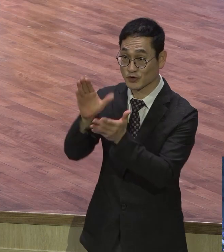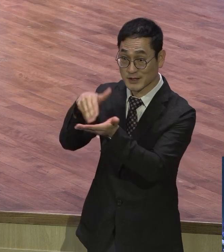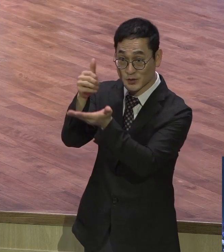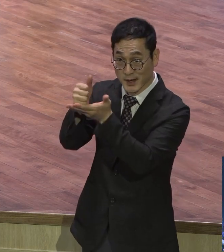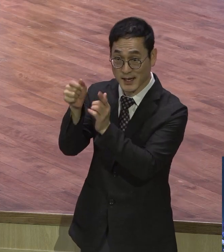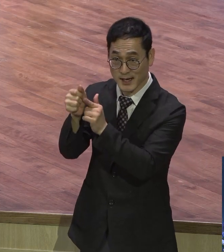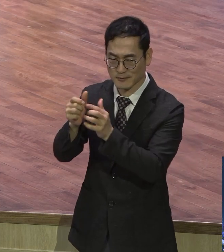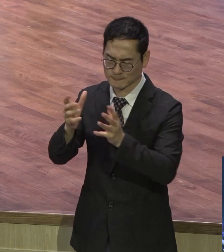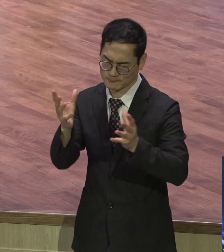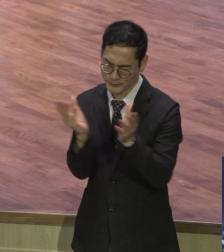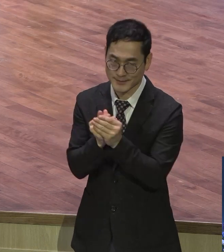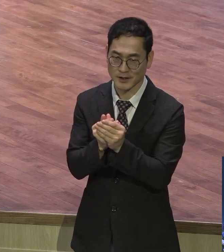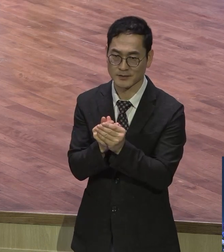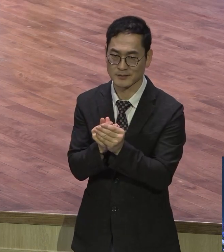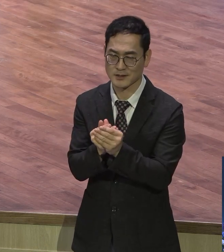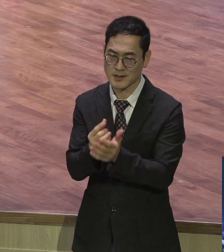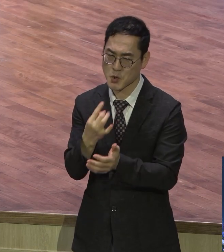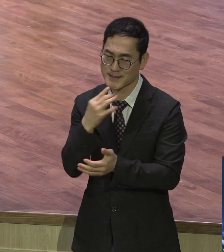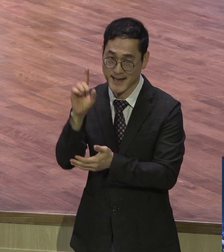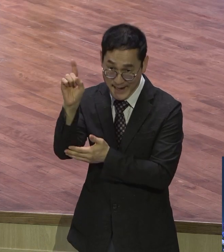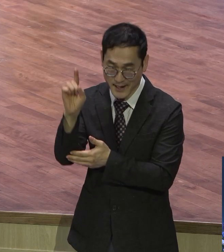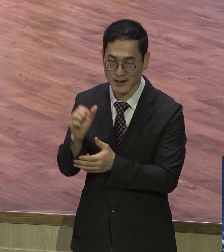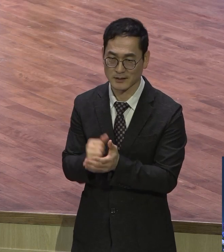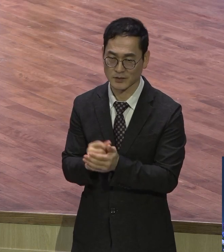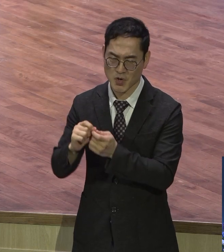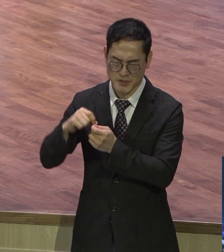영원성을 온전히 붙잡아야 돼요